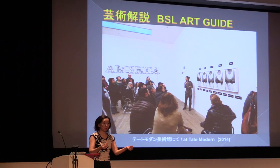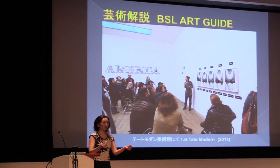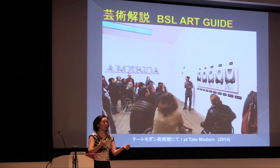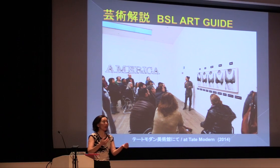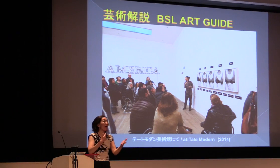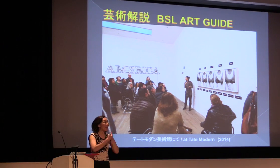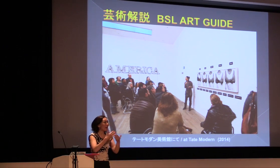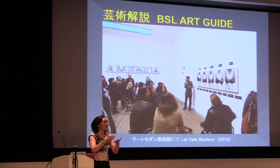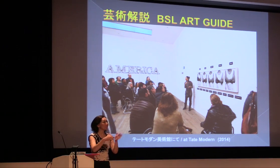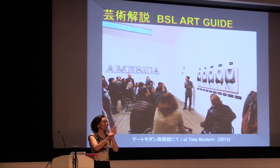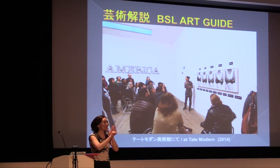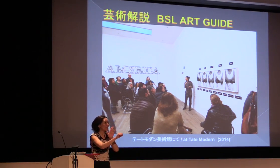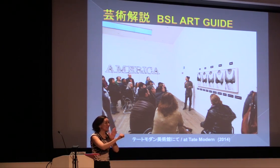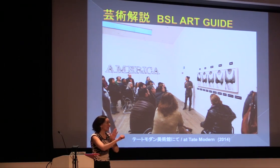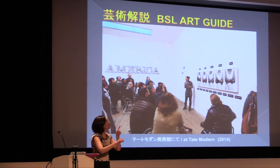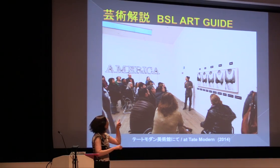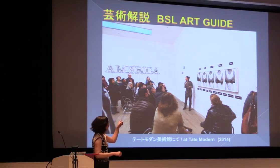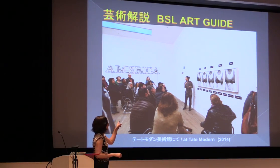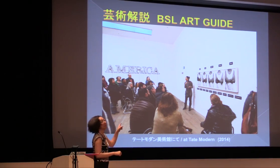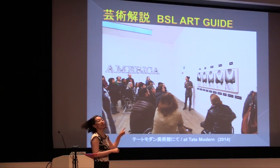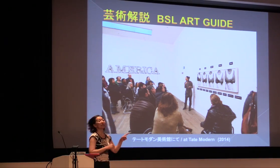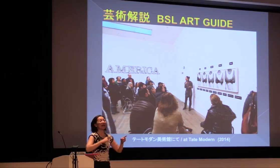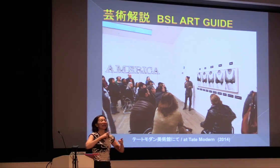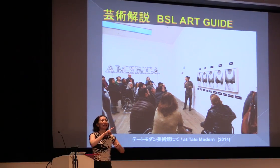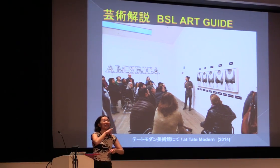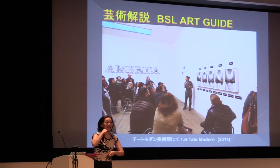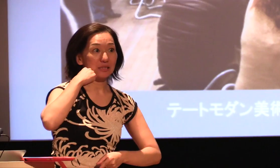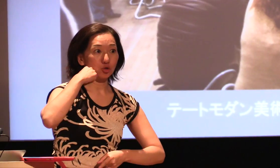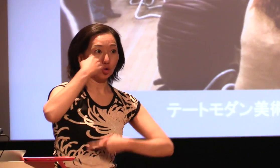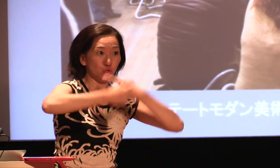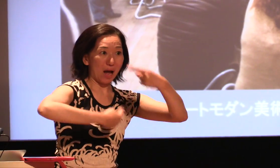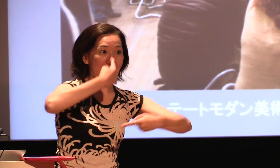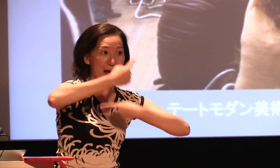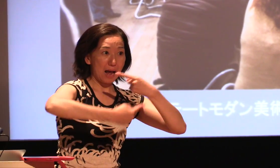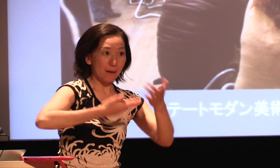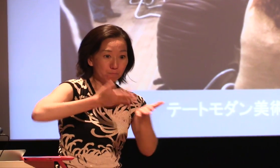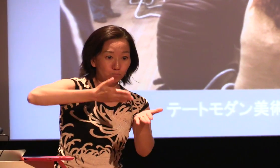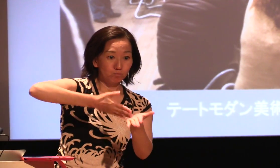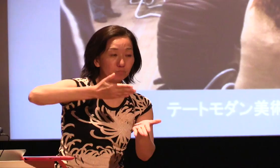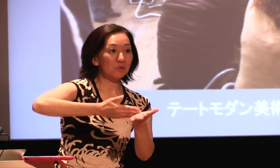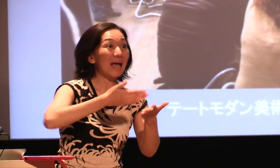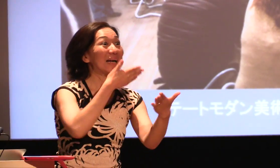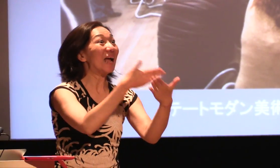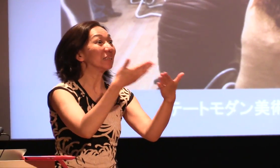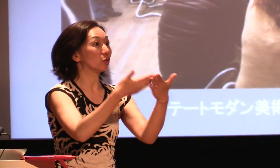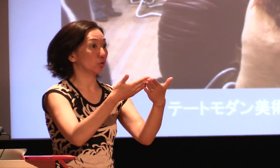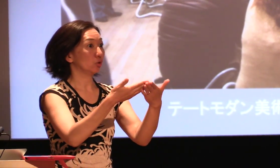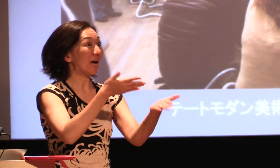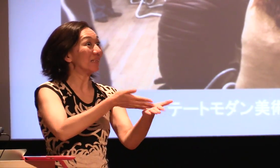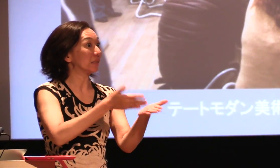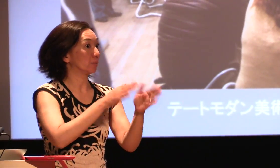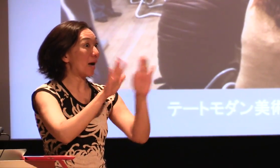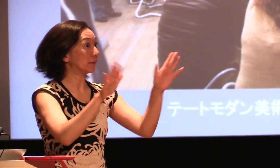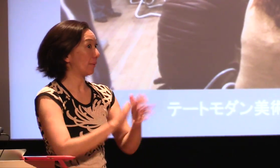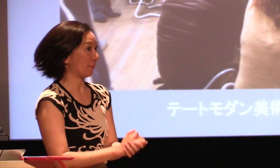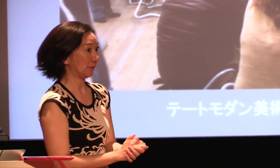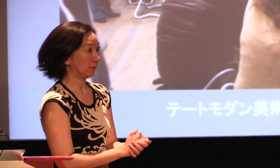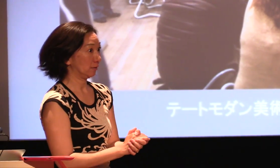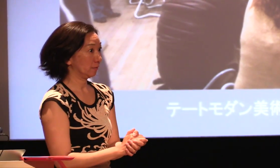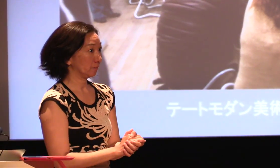美術大学を卒業しているのでこちらで手話の解説、芸術解説を始め